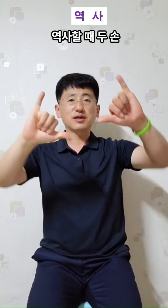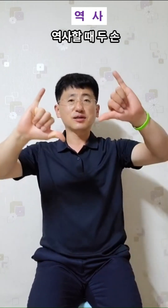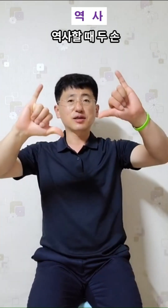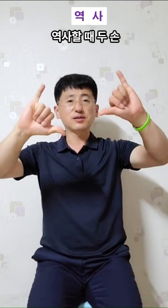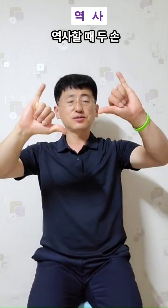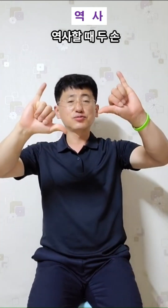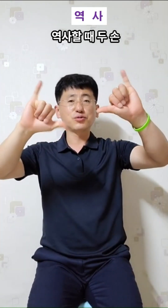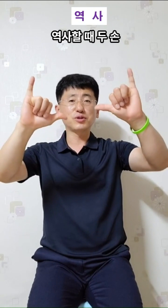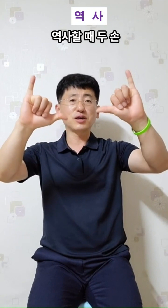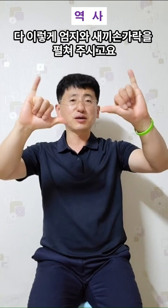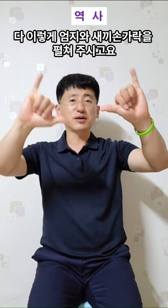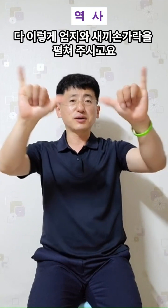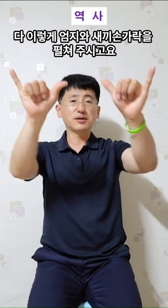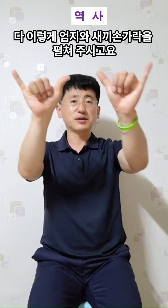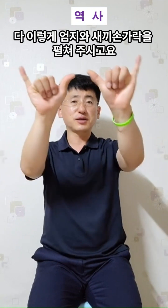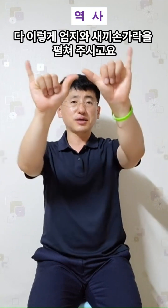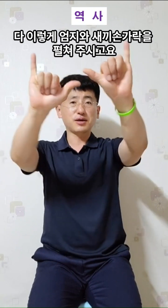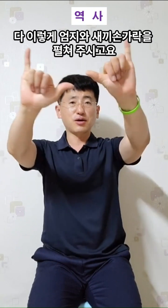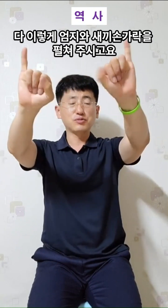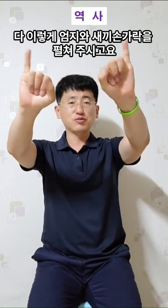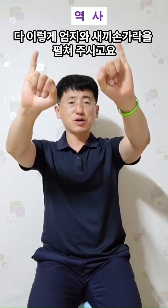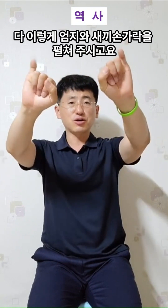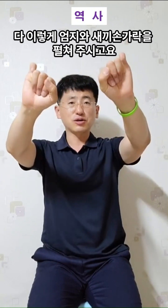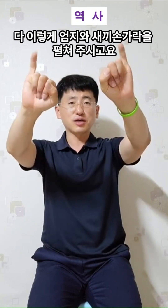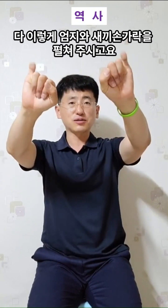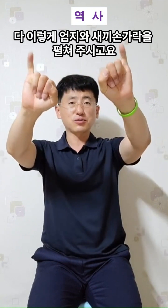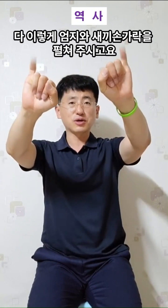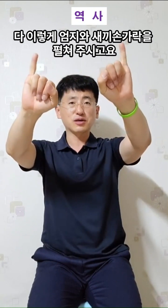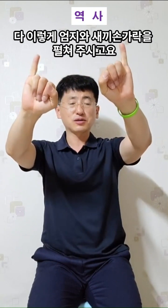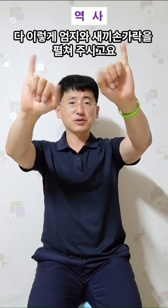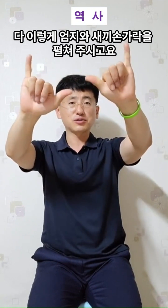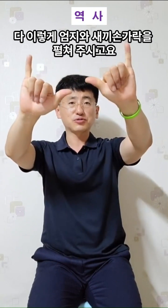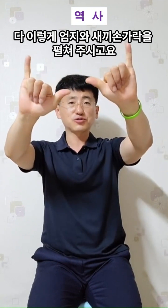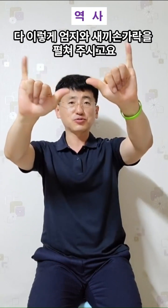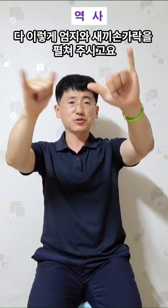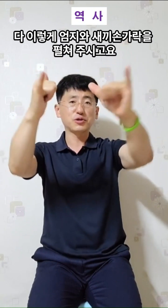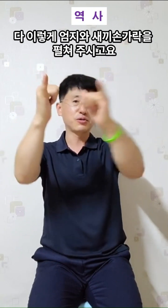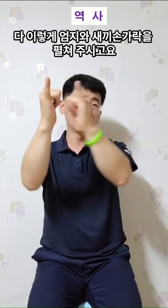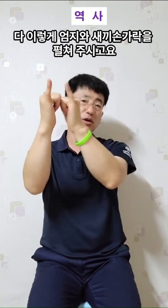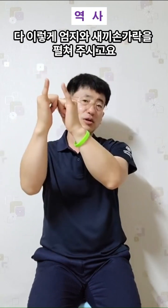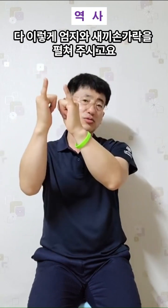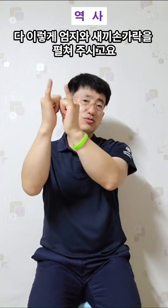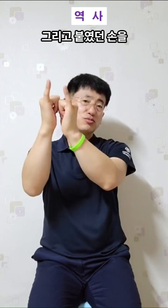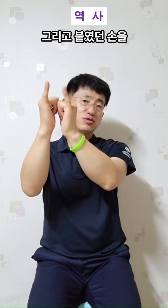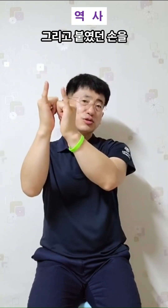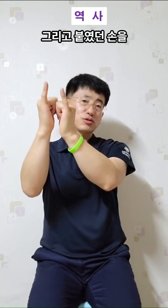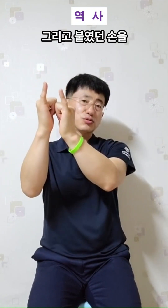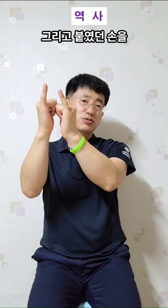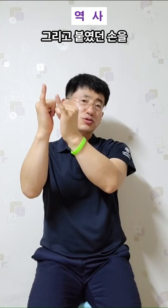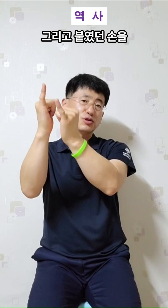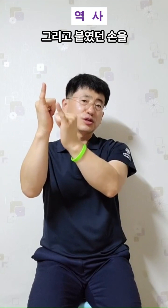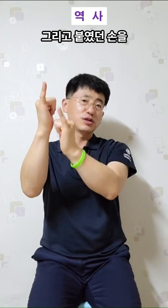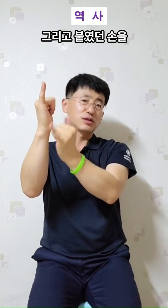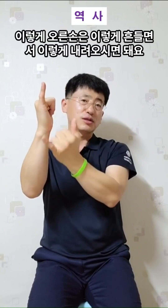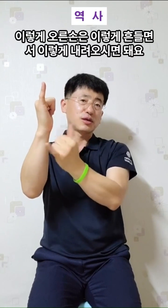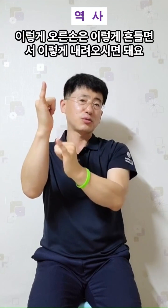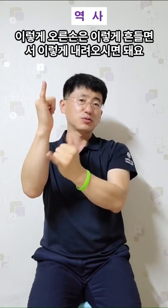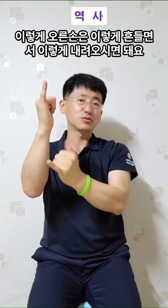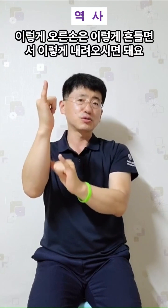역사할 때 이 두 손 다 이렇게 엄지와 새끼손가락을 펼쳐주시고요. 그리고 붙였던 손을 이렇게, 오른손은